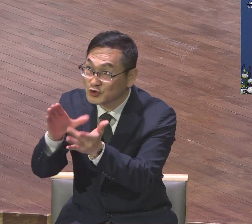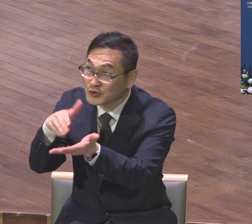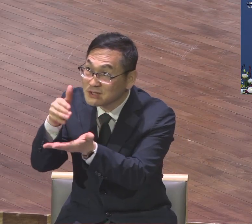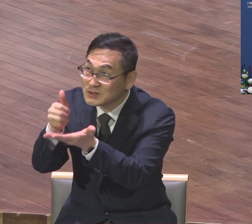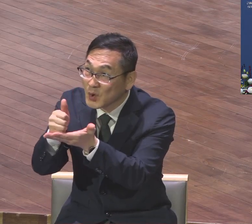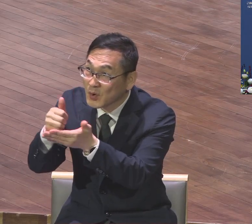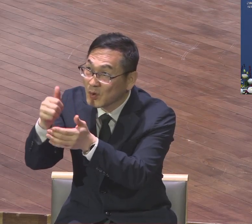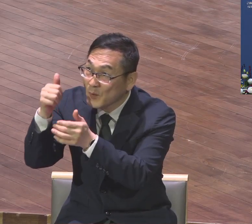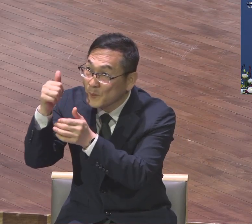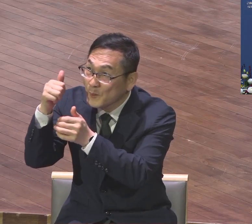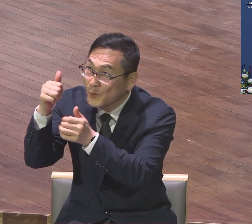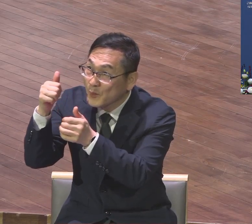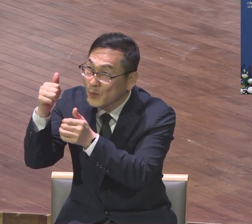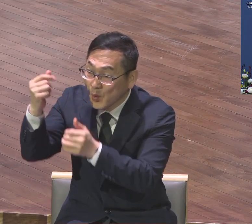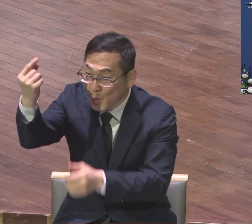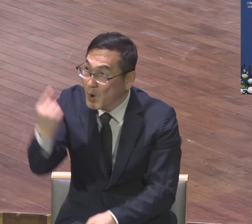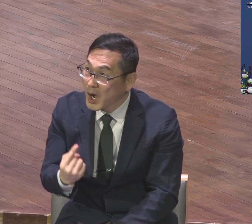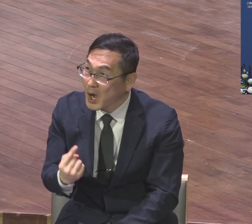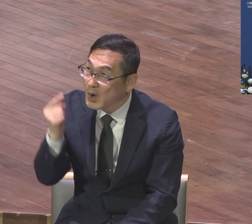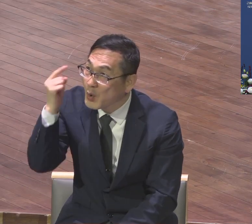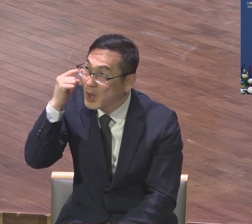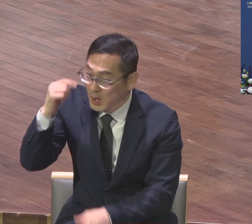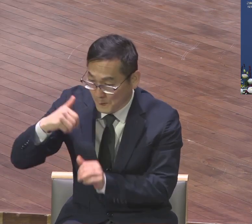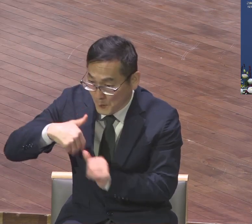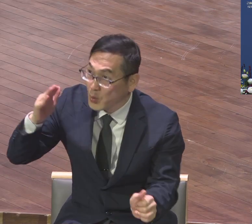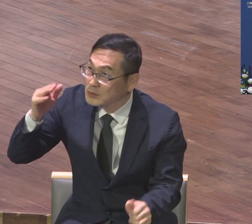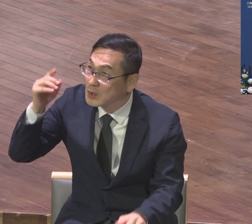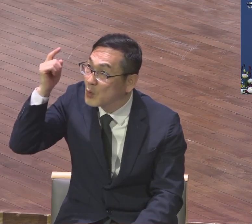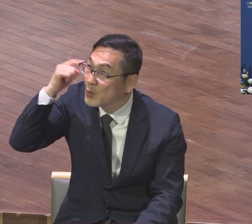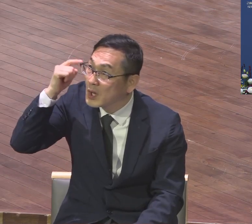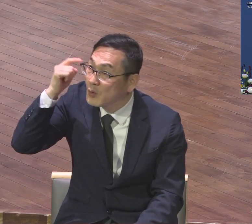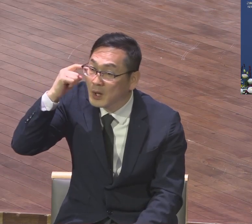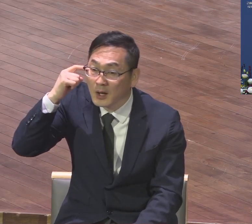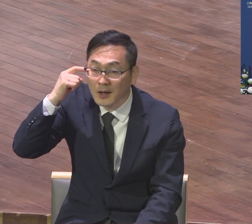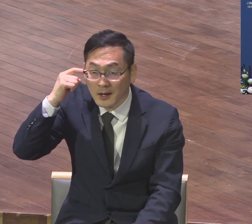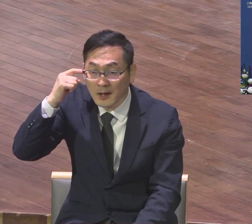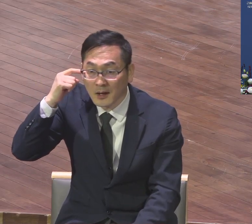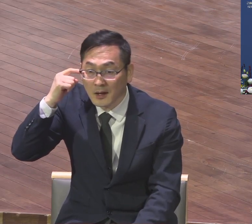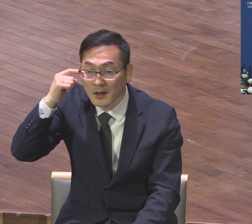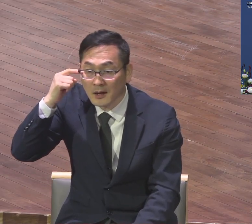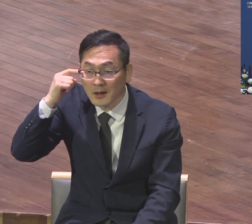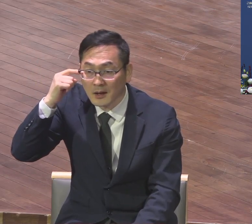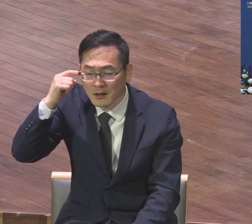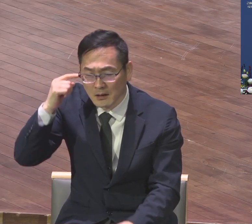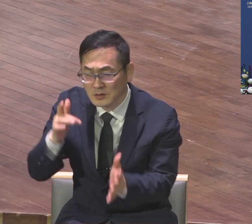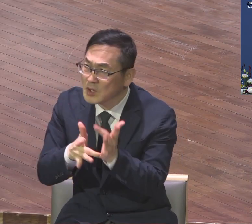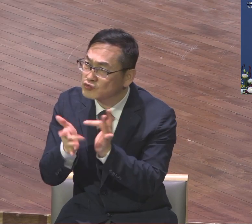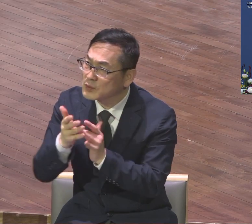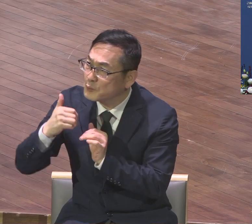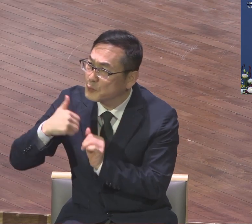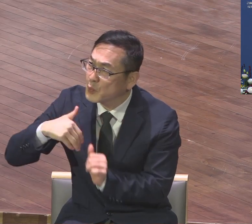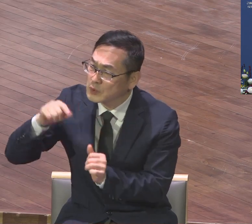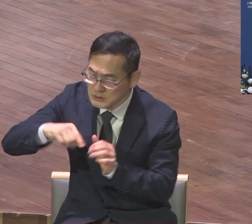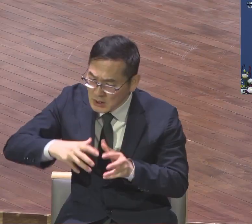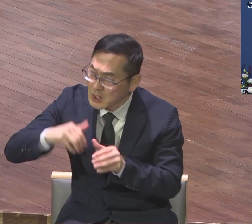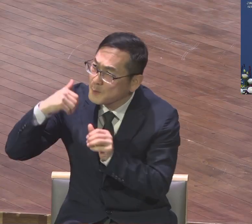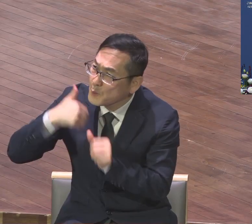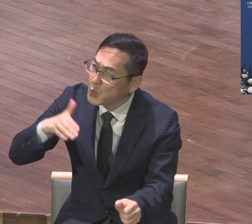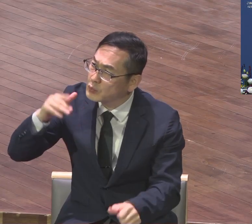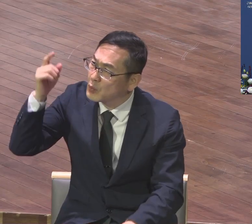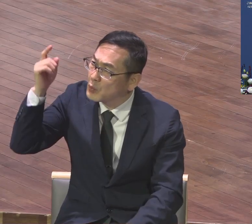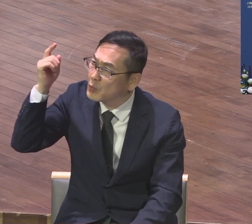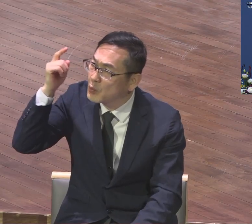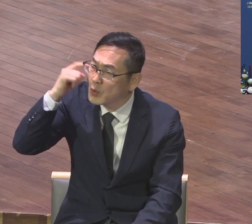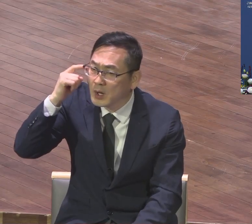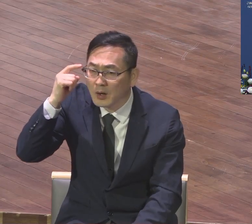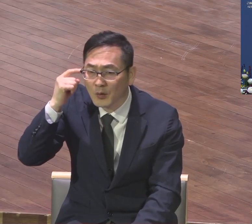왜 보내주셨는지 그 이유를 정말 중요하죠. 그 이유, 왜 예수 그리스도를 보냈냐? 그 이유가